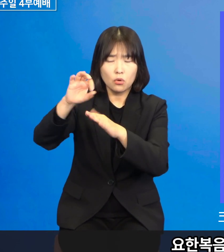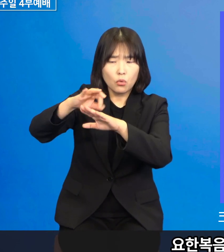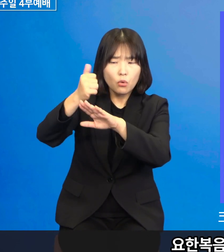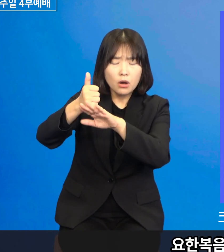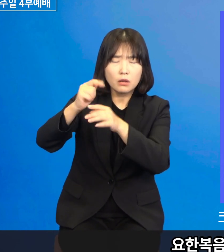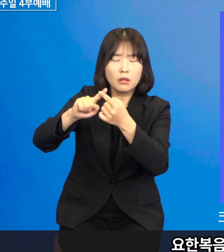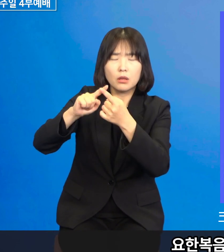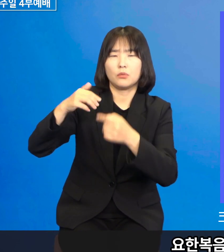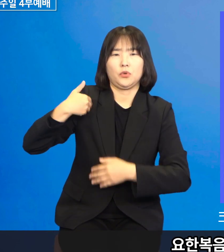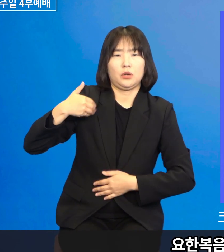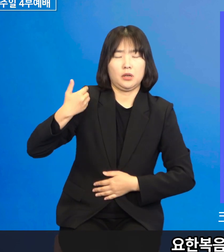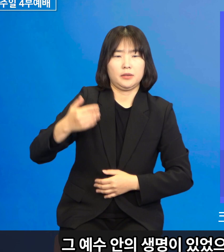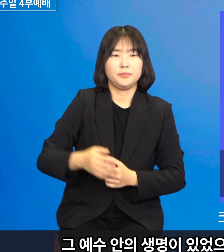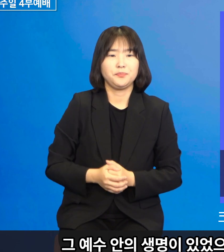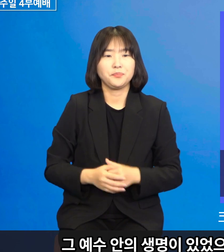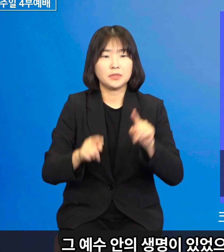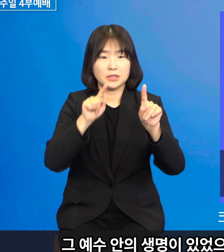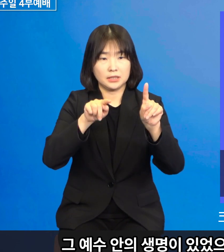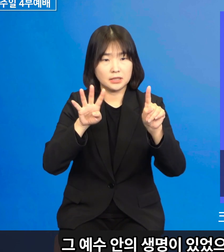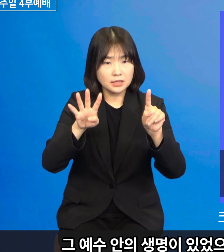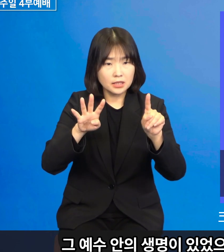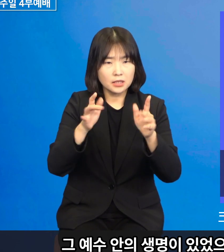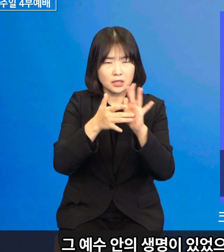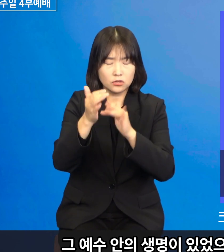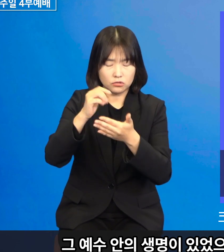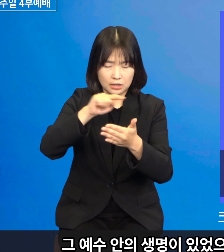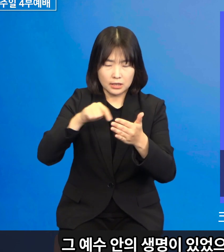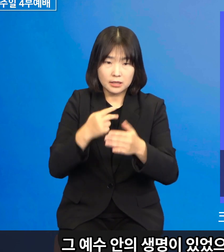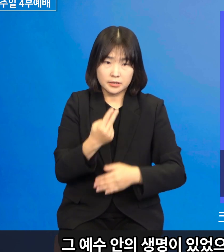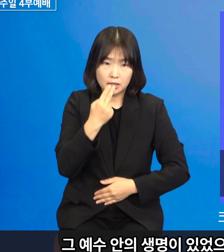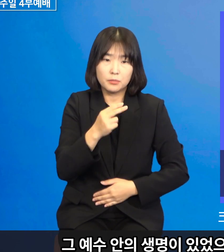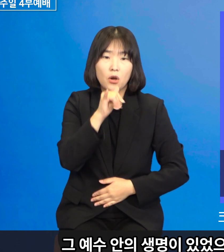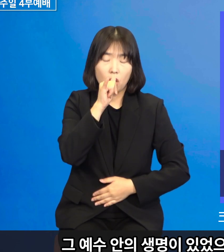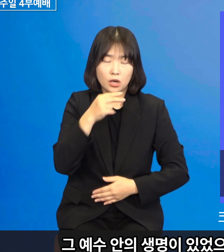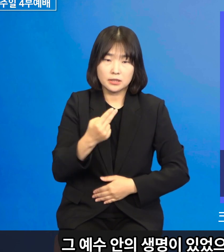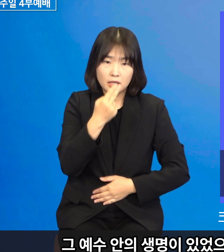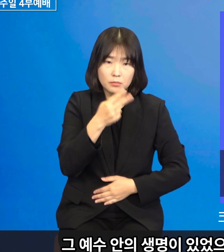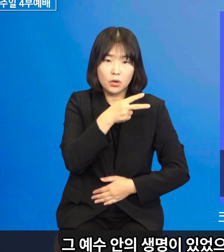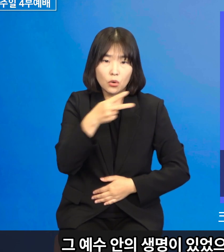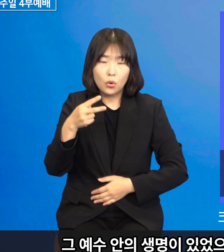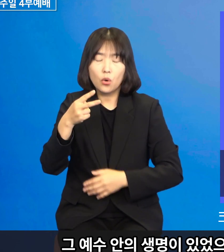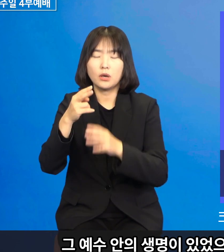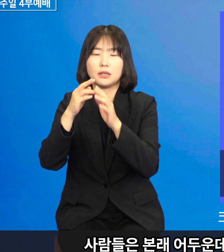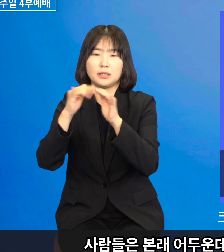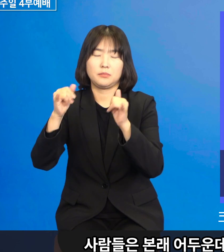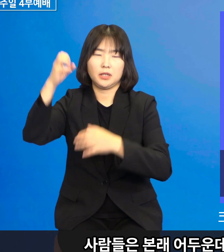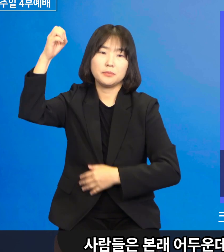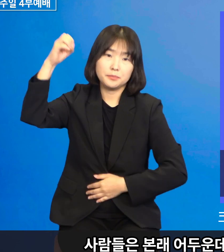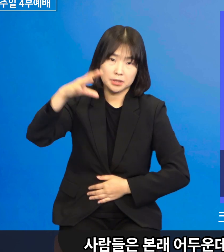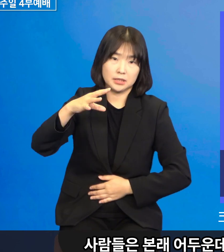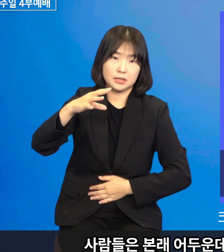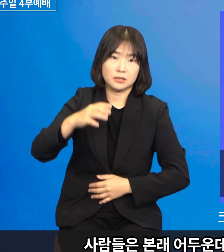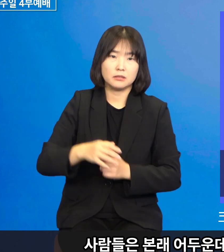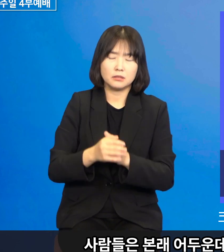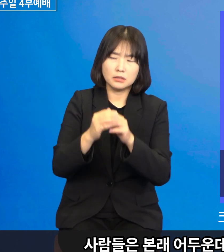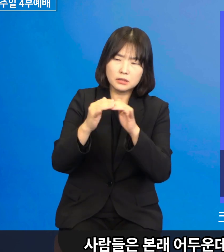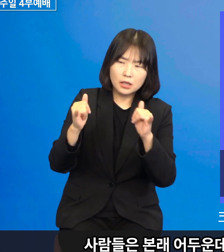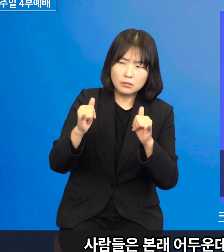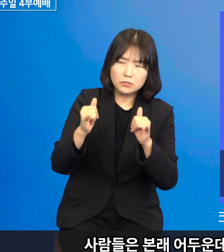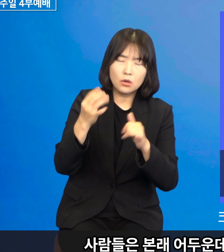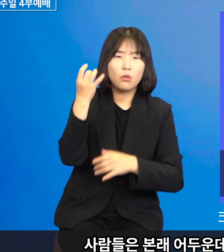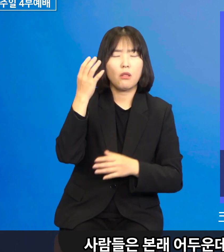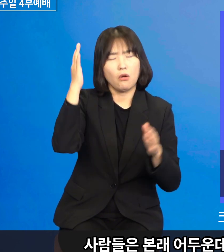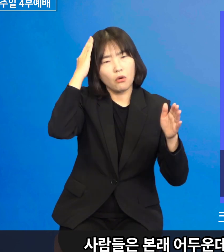거예요. 요한복음 1장 4절에 그 예수 안에 생명이 있었으니 이 생명은 사람들의 빛이라. 사람들은 본래